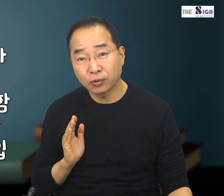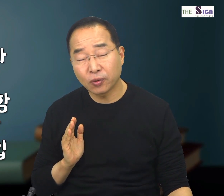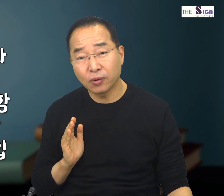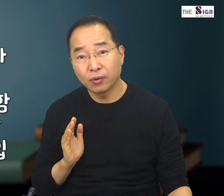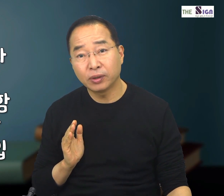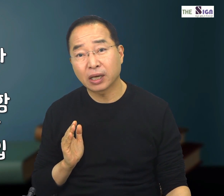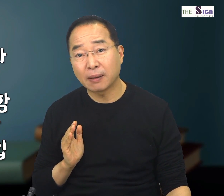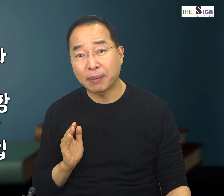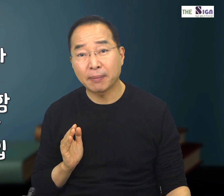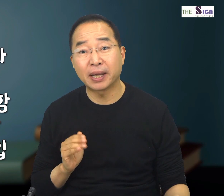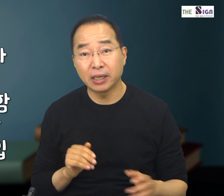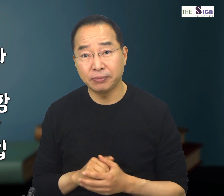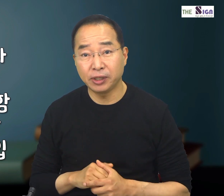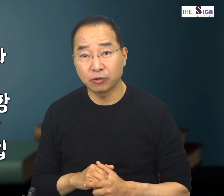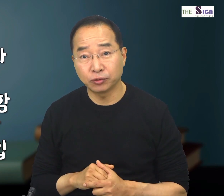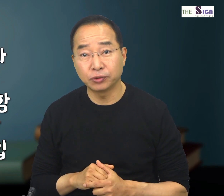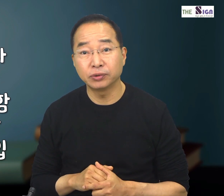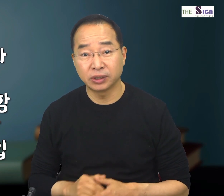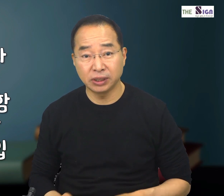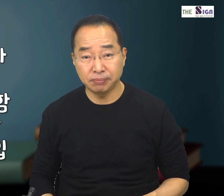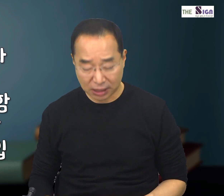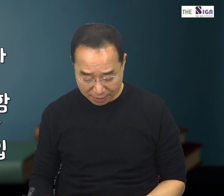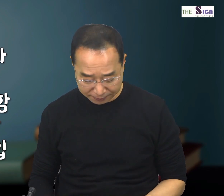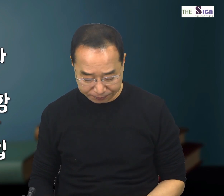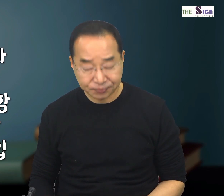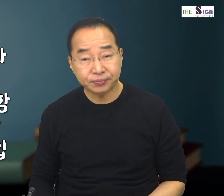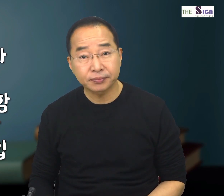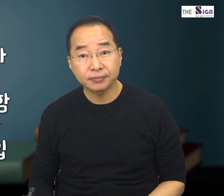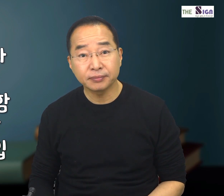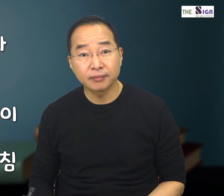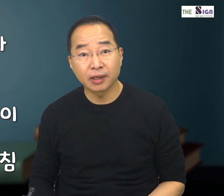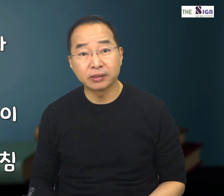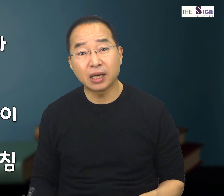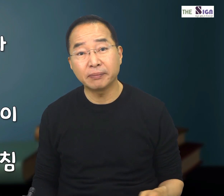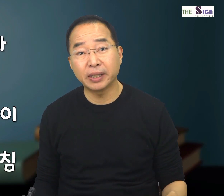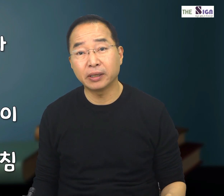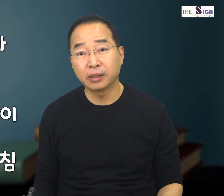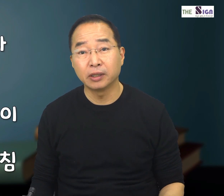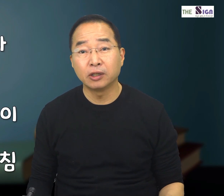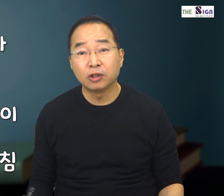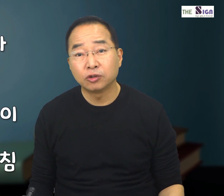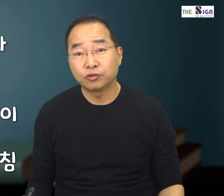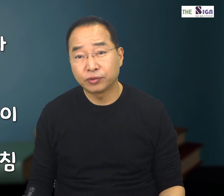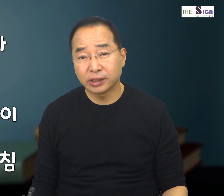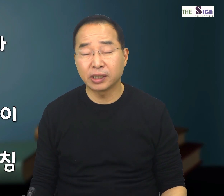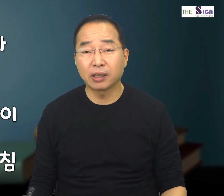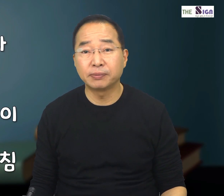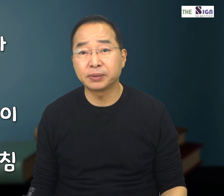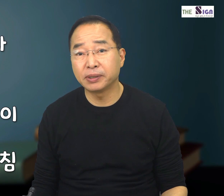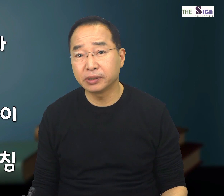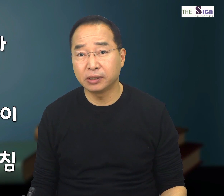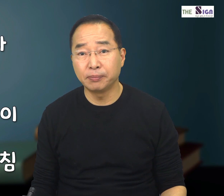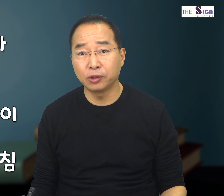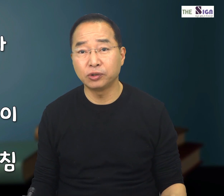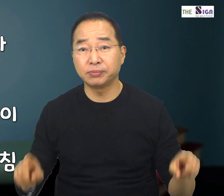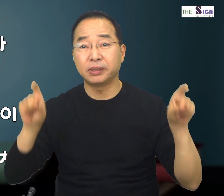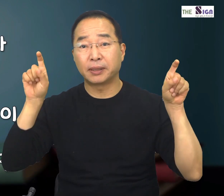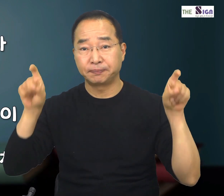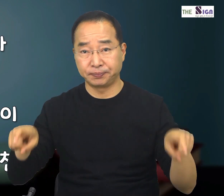표현도 약간 배반의 의미로도 쓰입니다. 그 다음에 두 가지가 겹치면서 이런 표현도 씁니다.